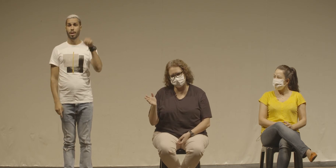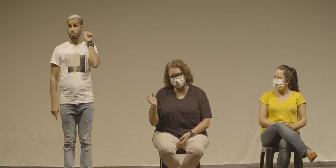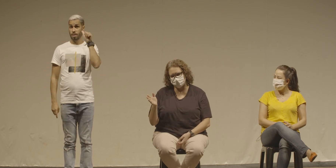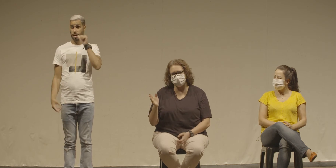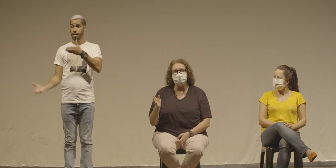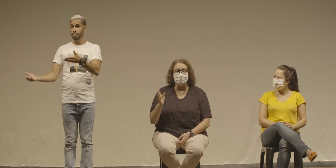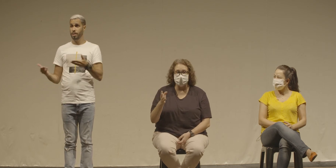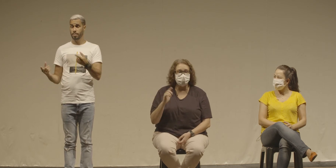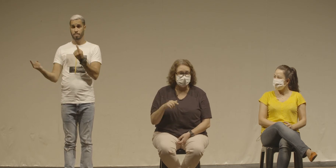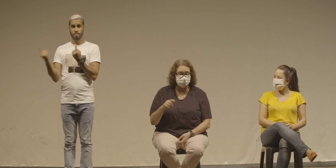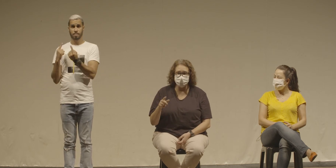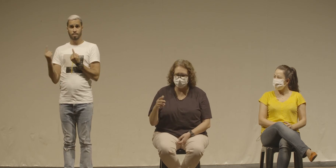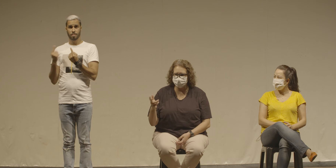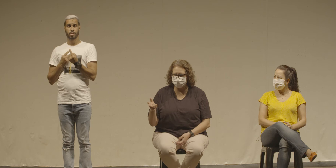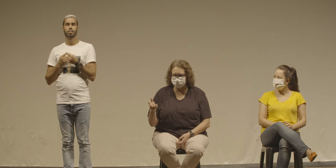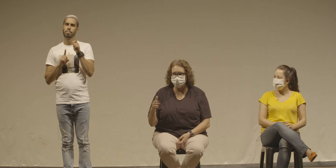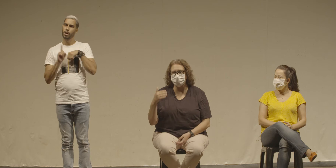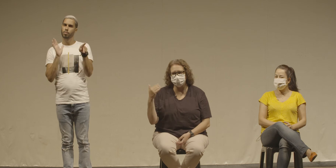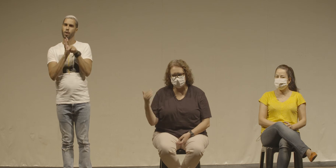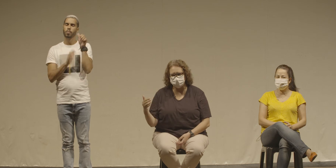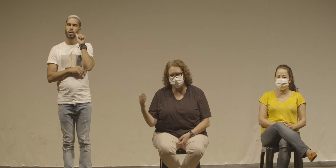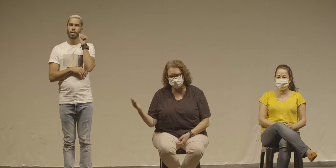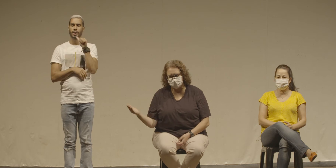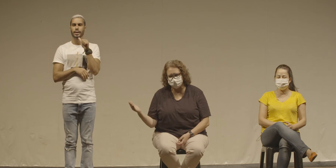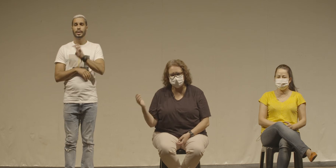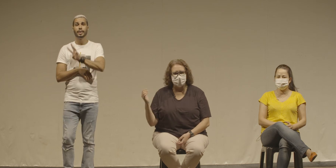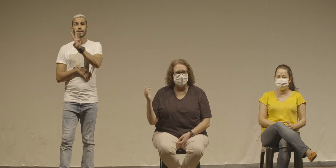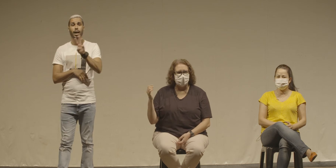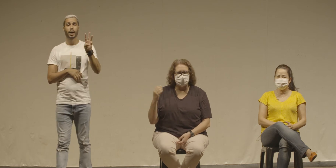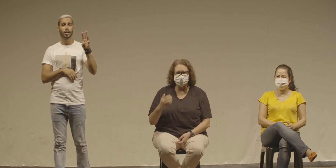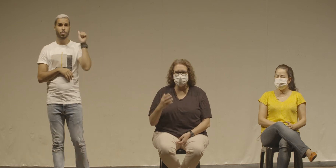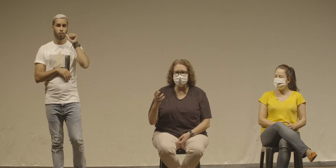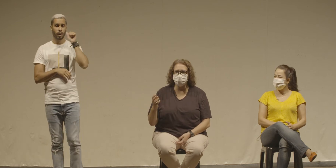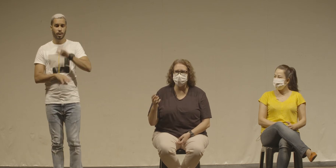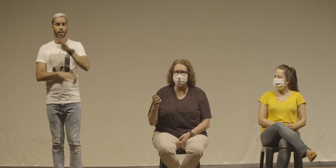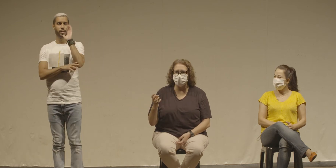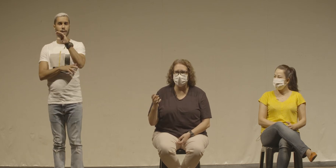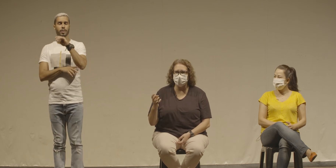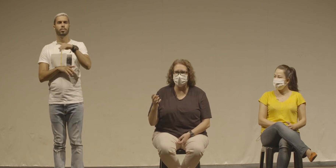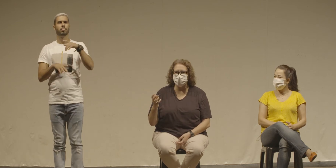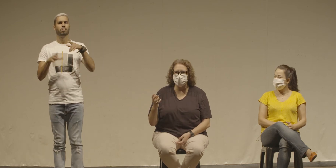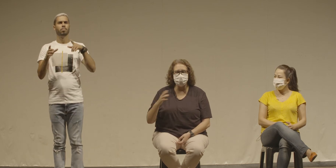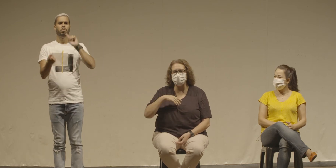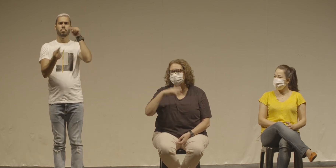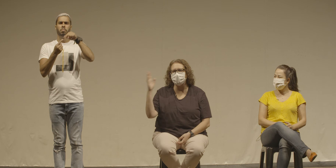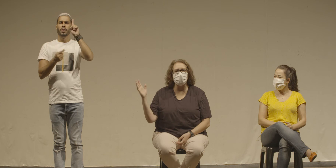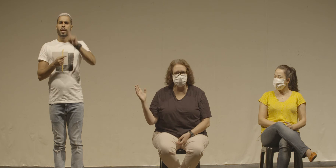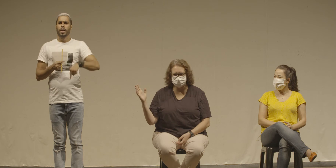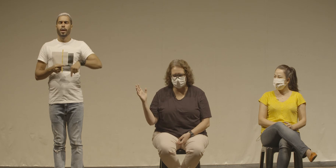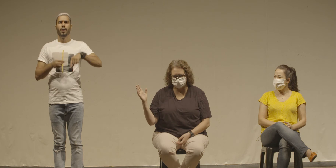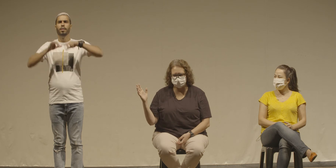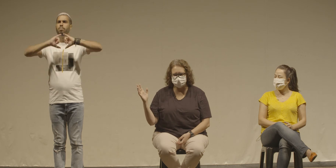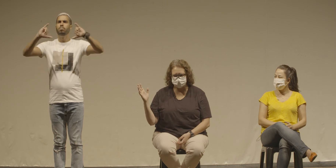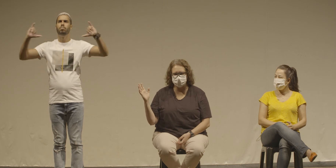ligado ao esporte. E no site Mulheres à Sexta, o projeto do site é exatamente evidenciar